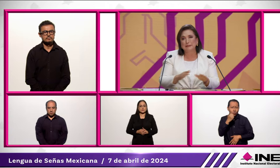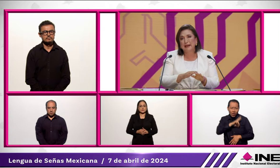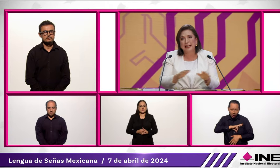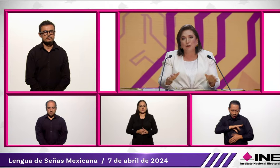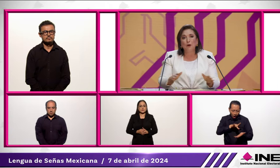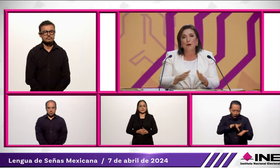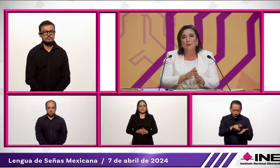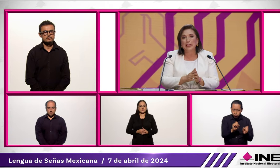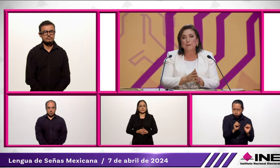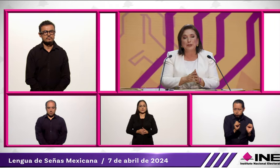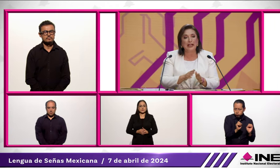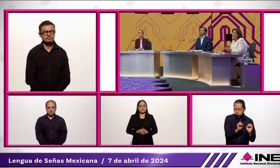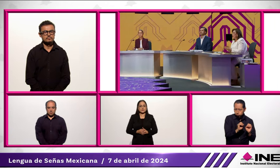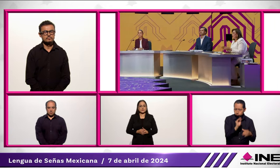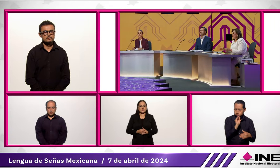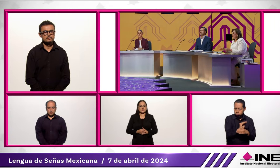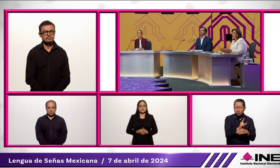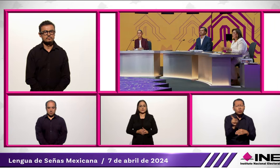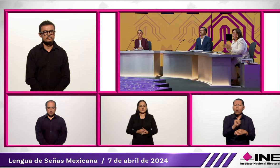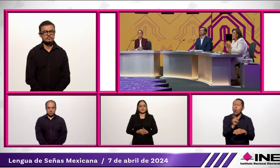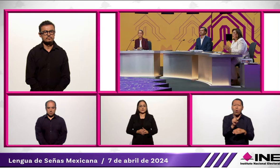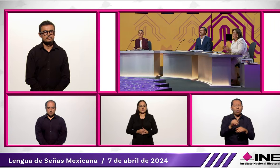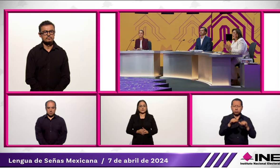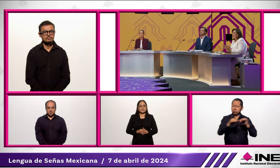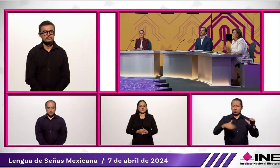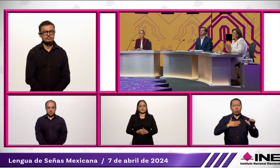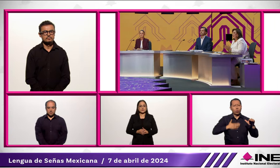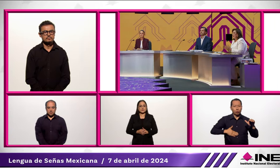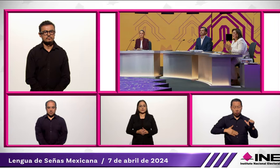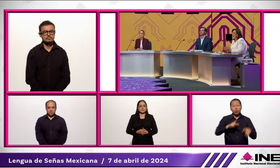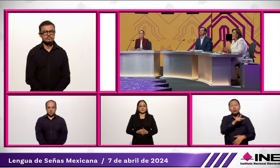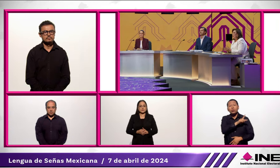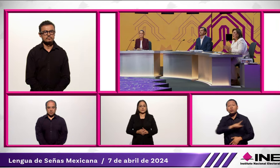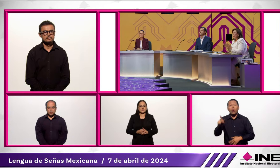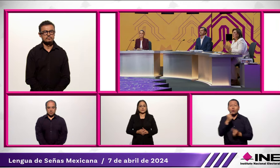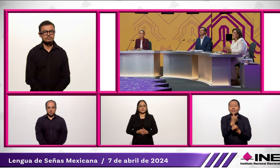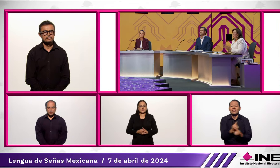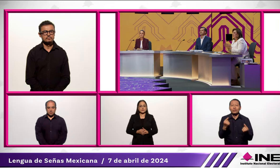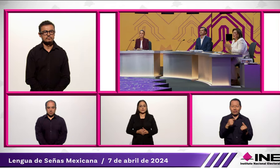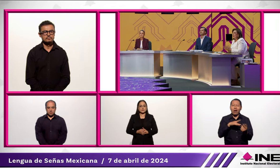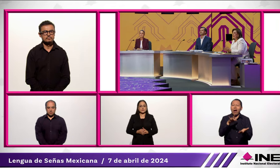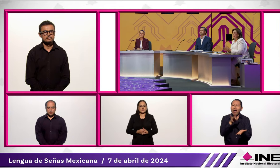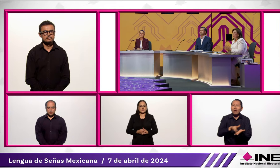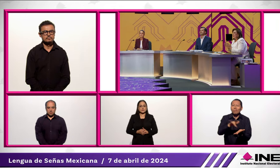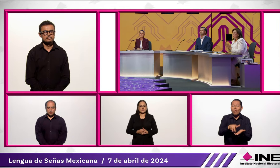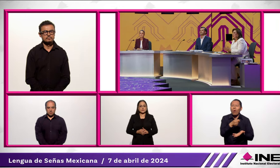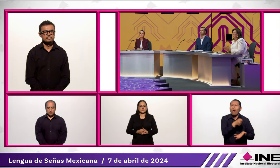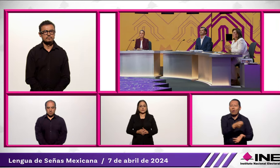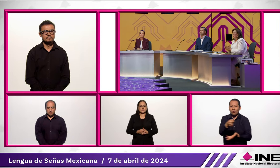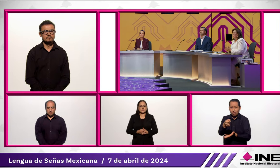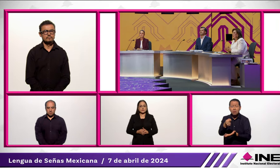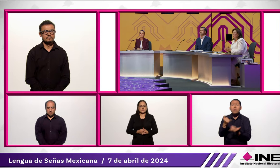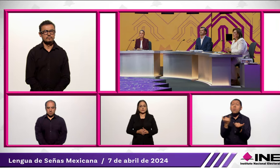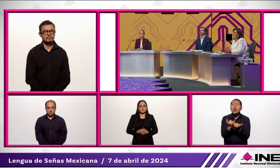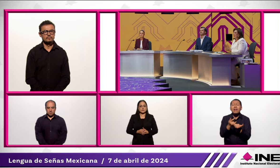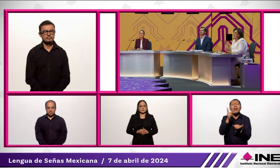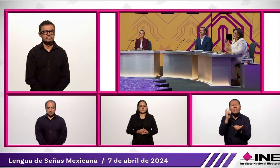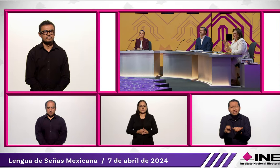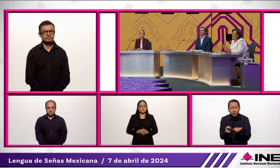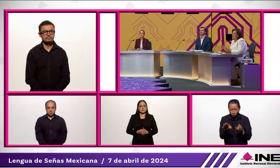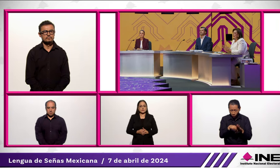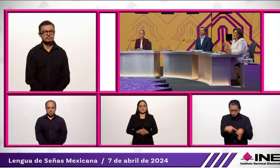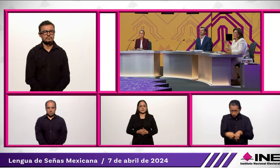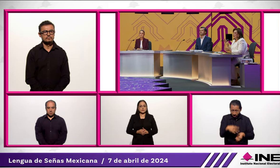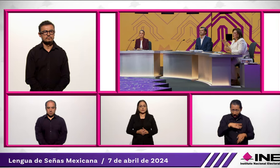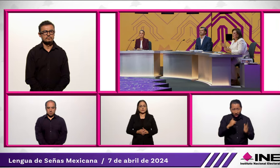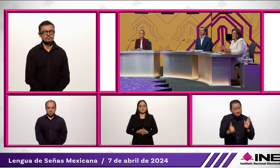adultos mayores parejo, voy a apoyar a todos los niños. Voy a dejar de gastar el dinero en obras faraónicas. Mis obras faraónicas serán